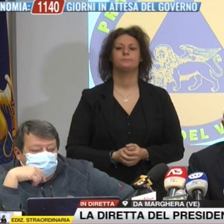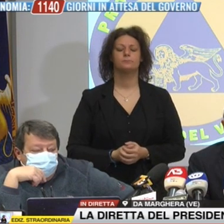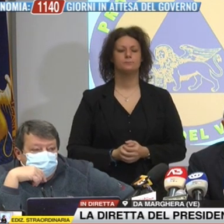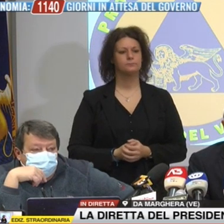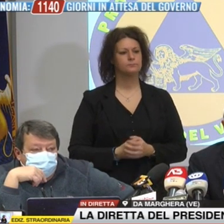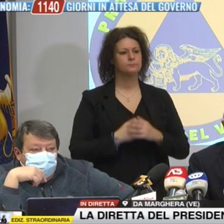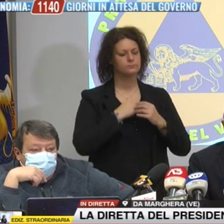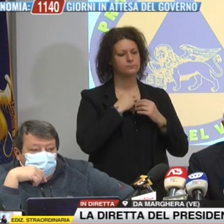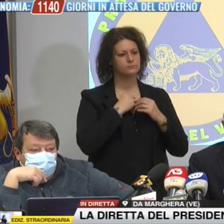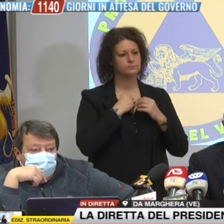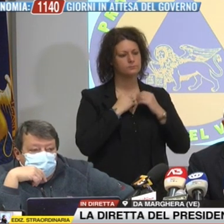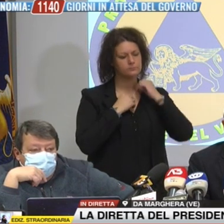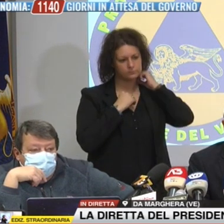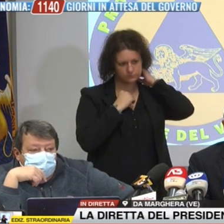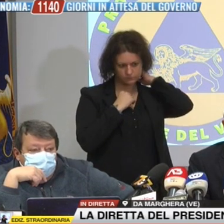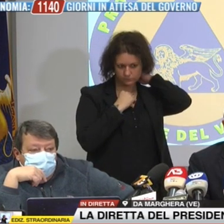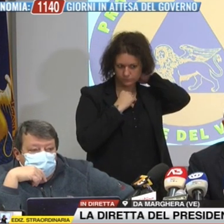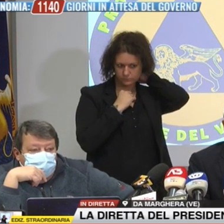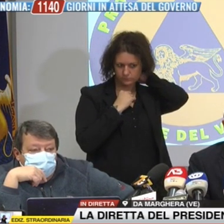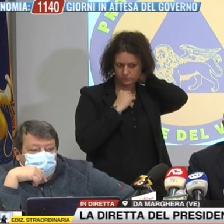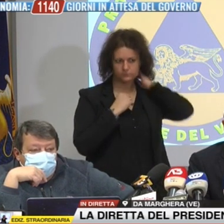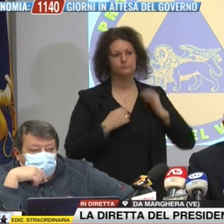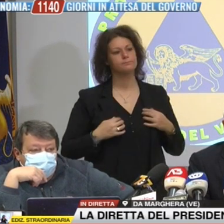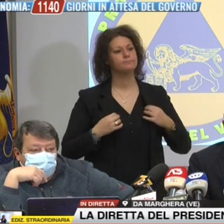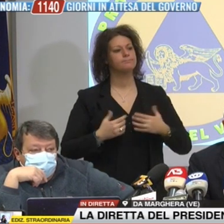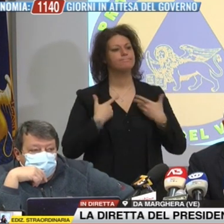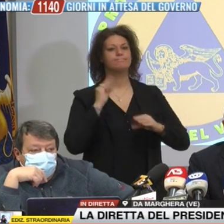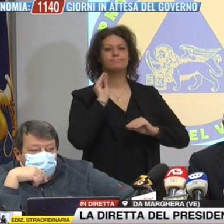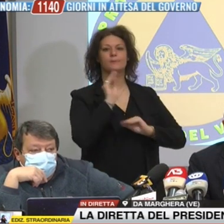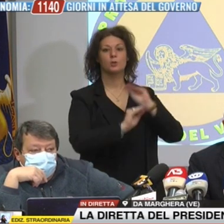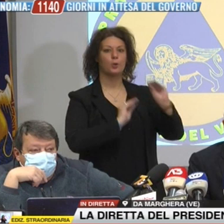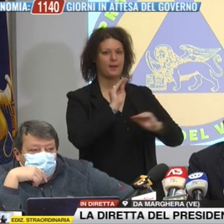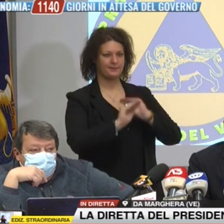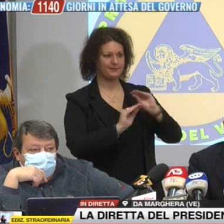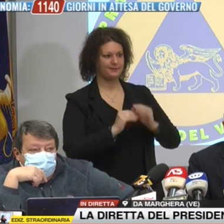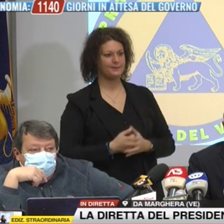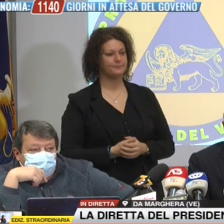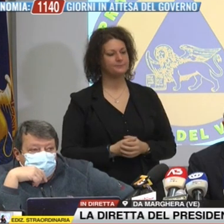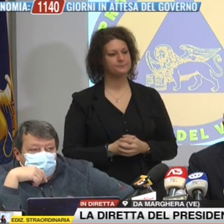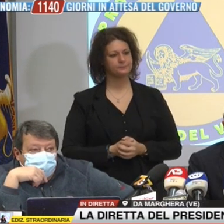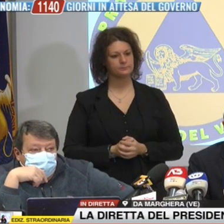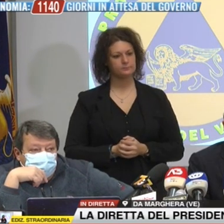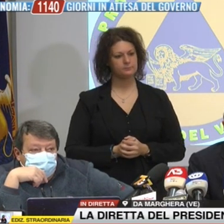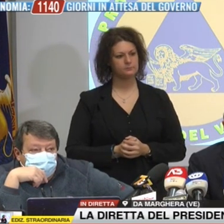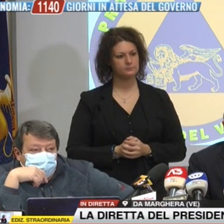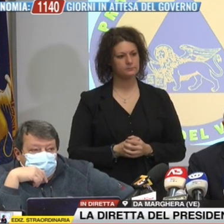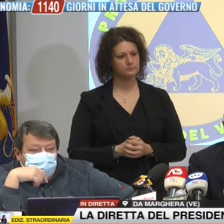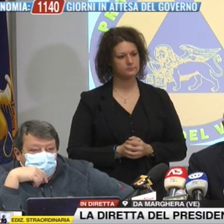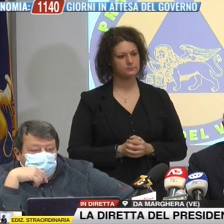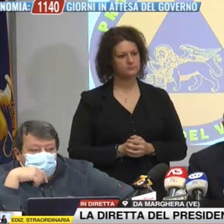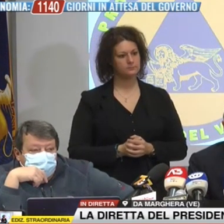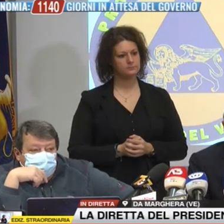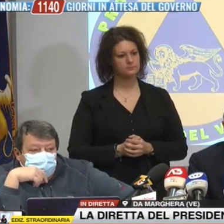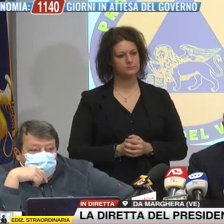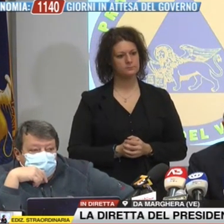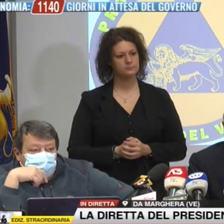Albino Salmaso. Ecco, Presidente, io avrei alcune domande che arrivano, come detto, questa rubrica molto rapide. Poi,